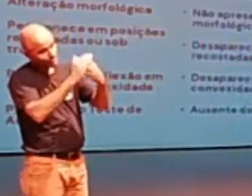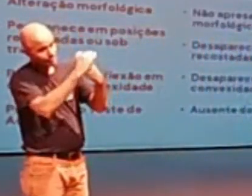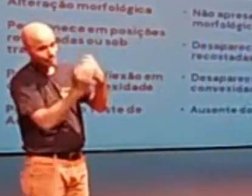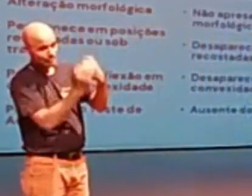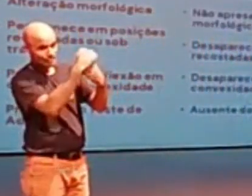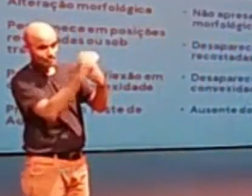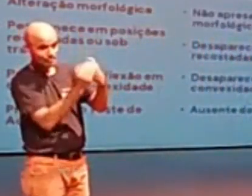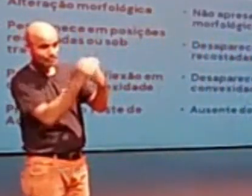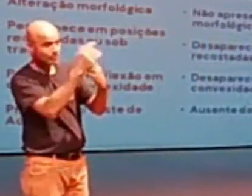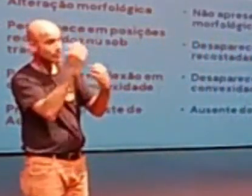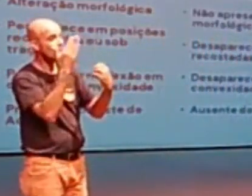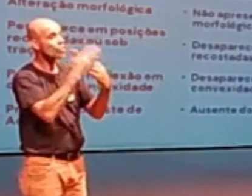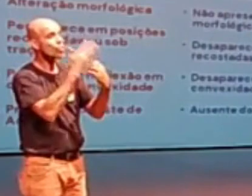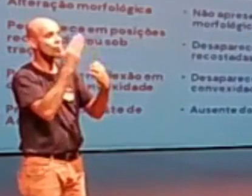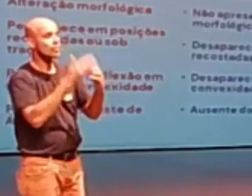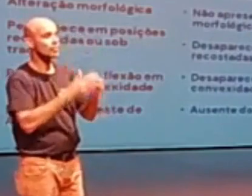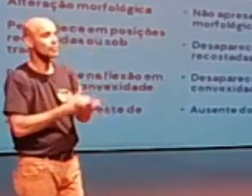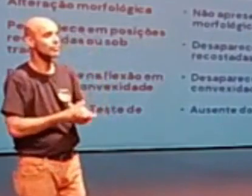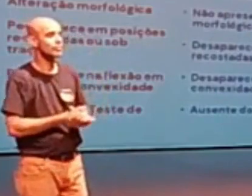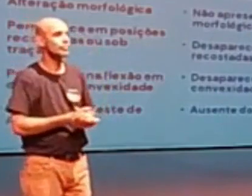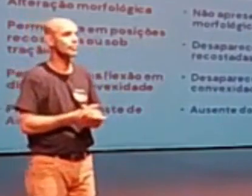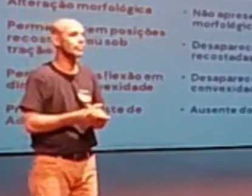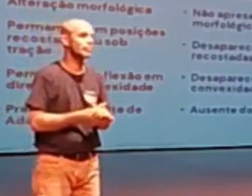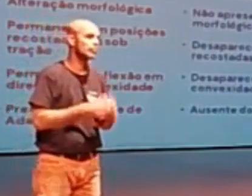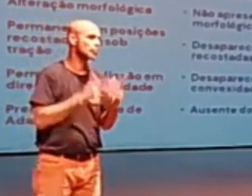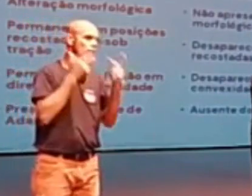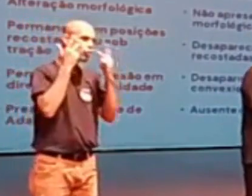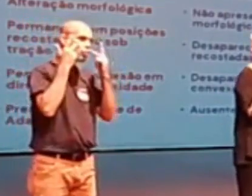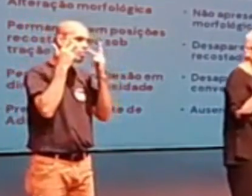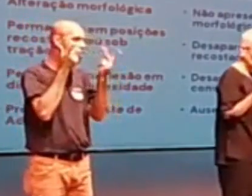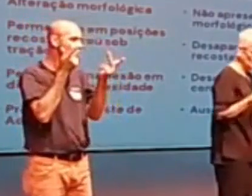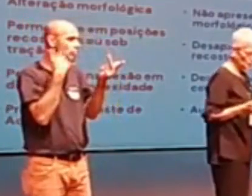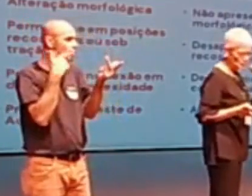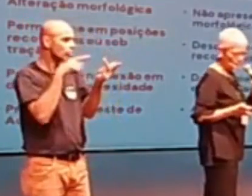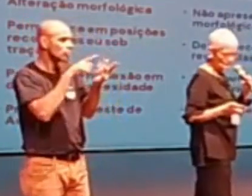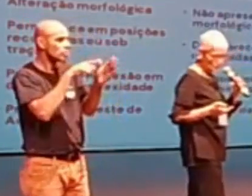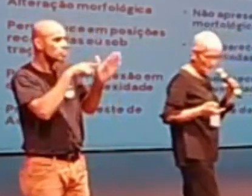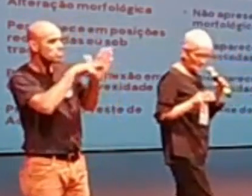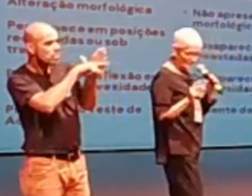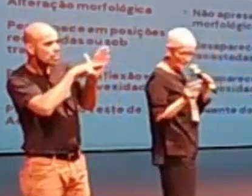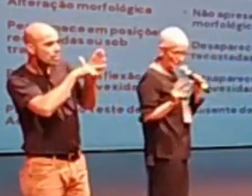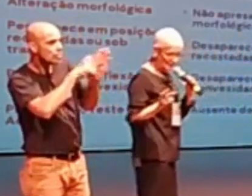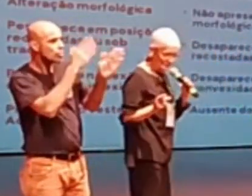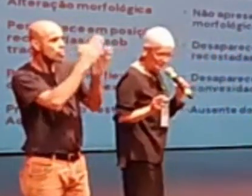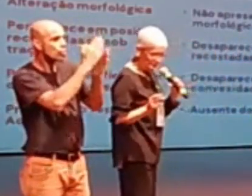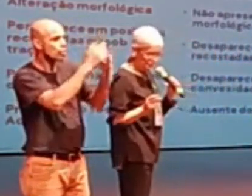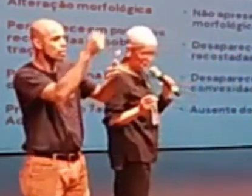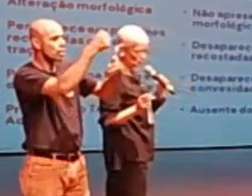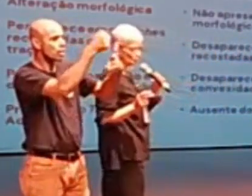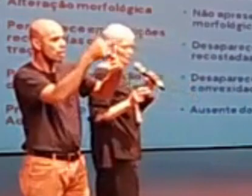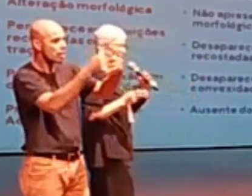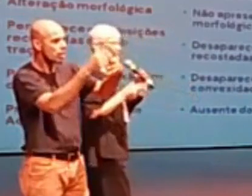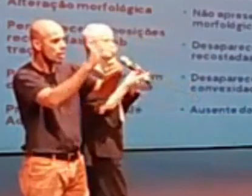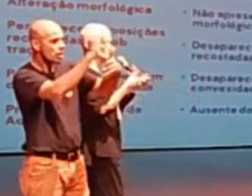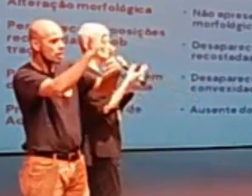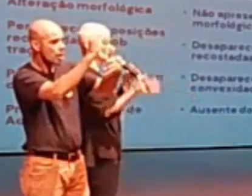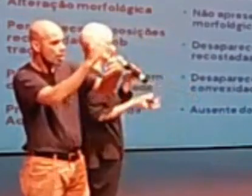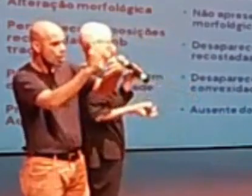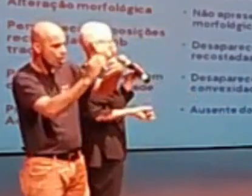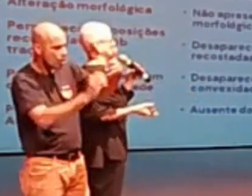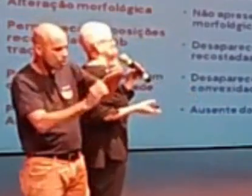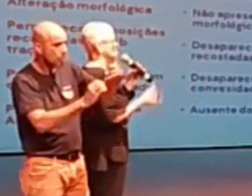vai ter, normalmente, a gente tem uns graus e umas classificações para isso, para saber se a gente está diante de uma escoliose